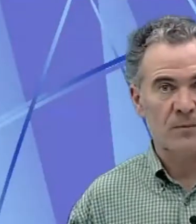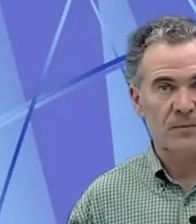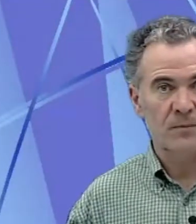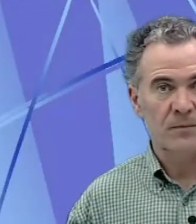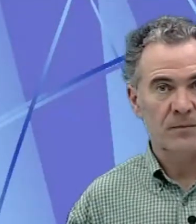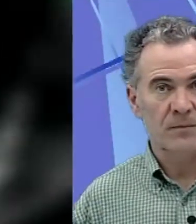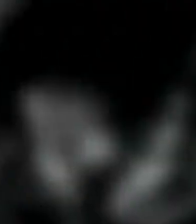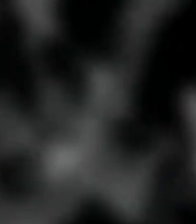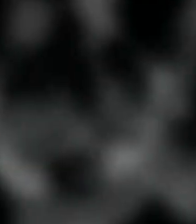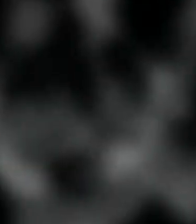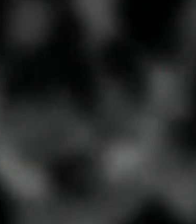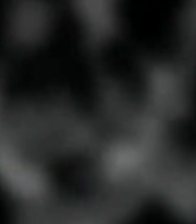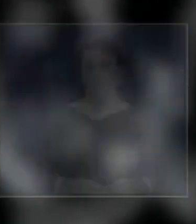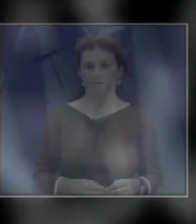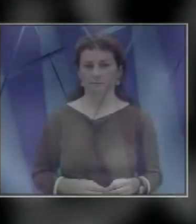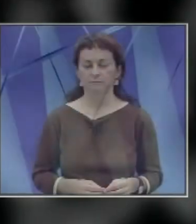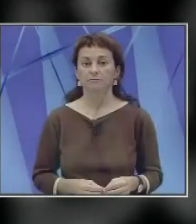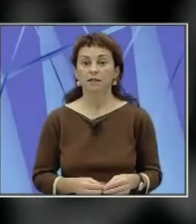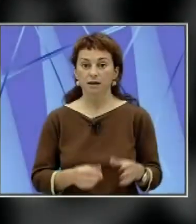zaio.